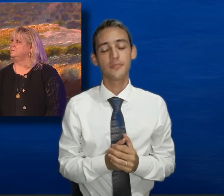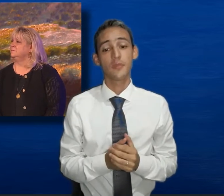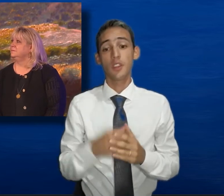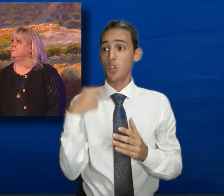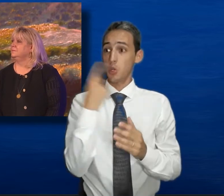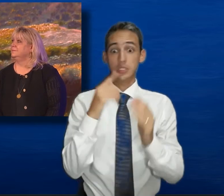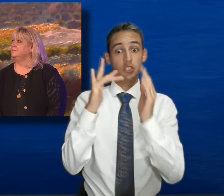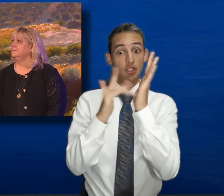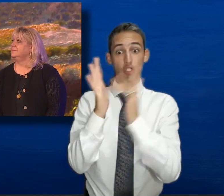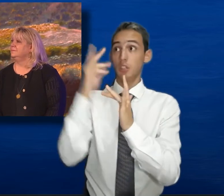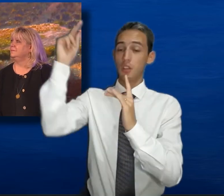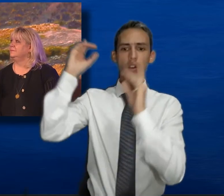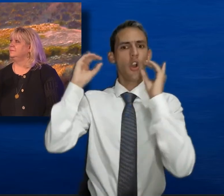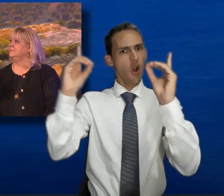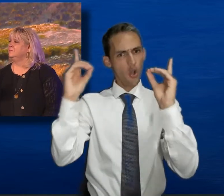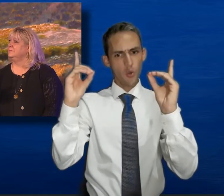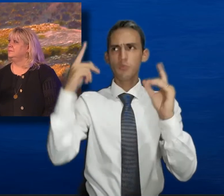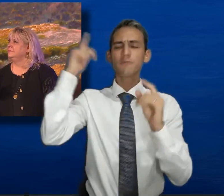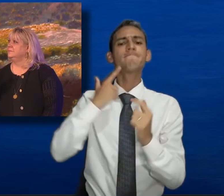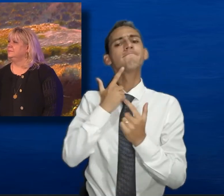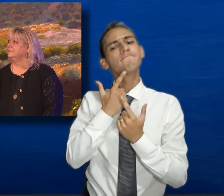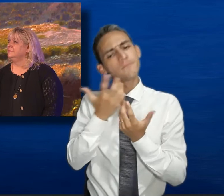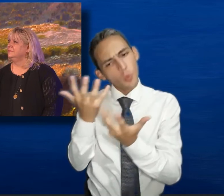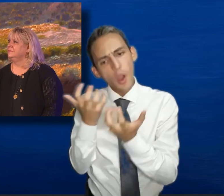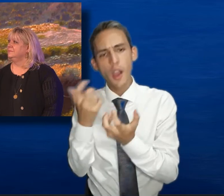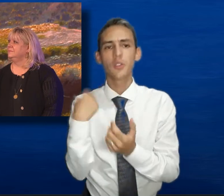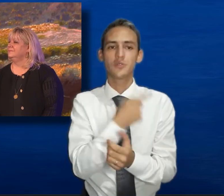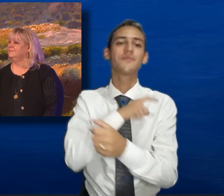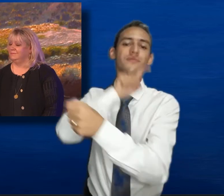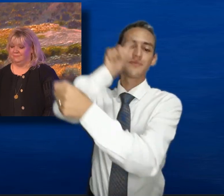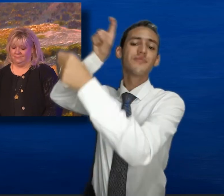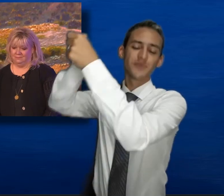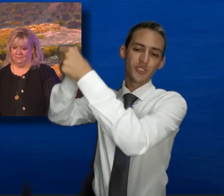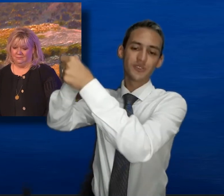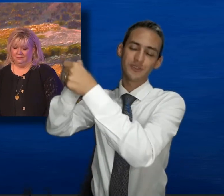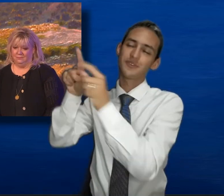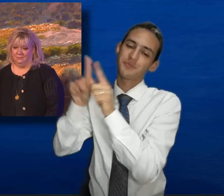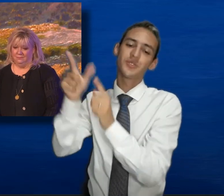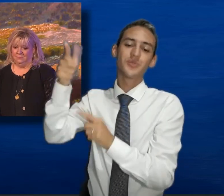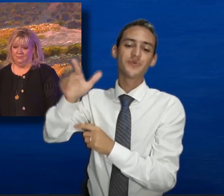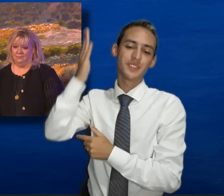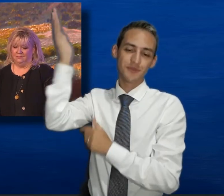e que a doutrina do Pai é de que Ele deseja que todos os seus filhos retornem a Ele.